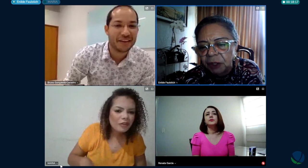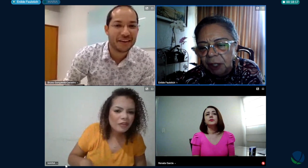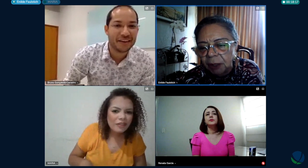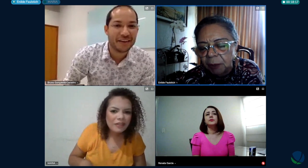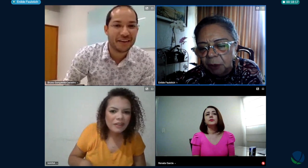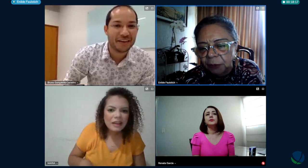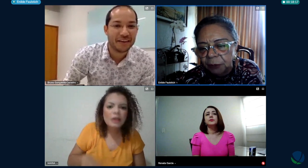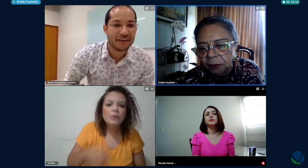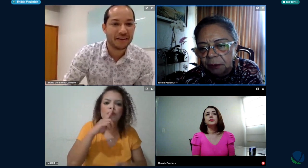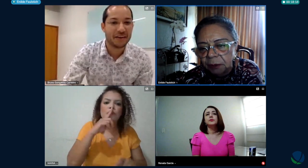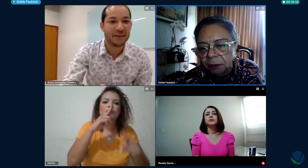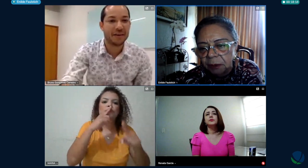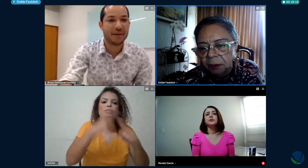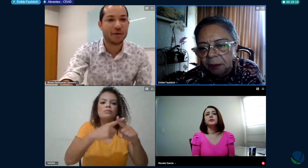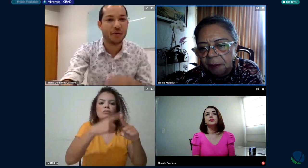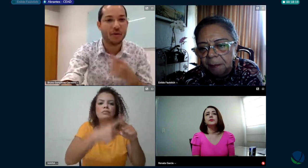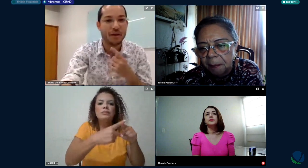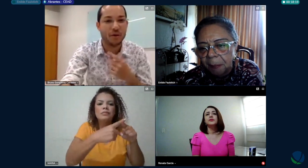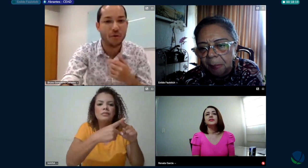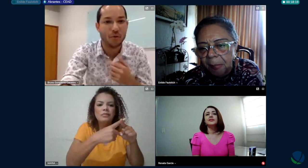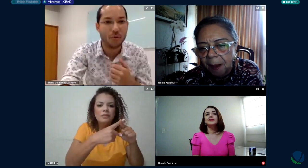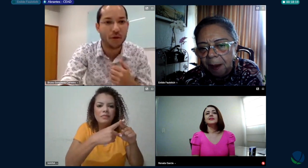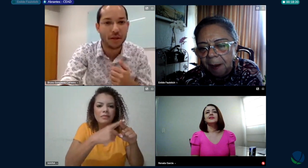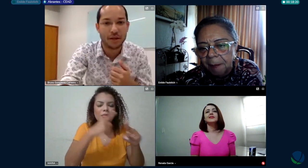Está fechado o microfone.